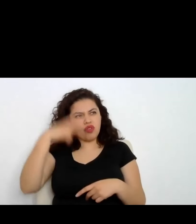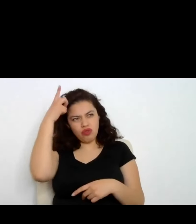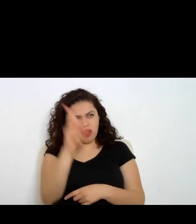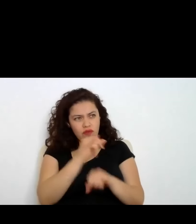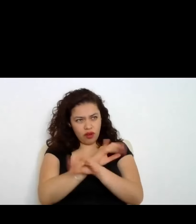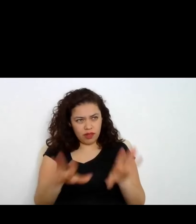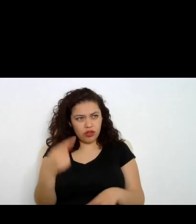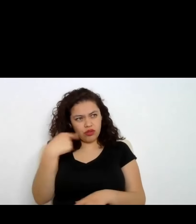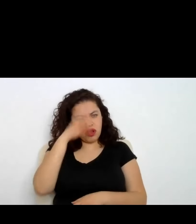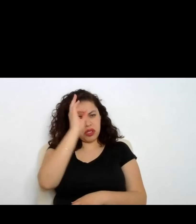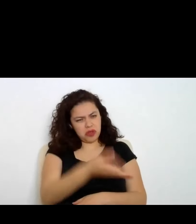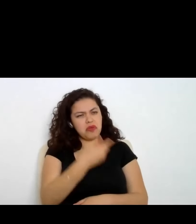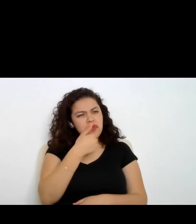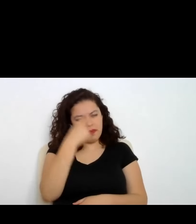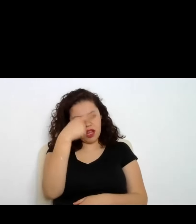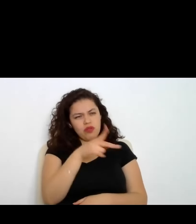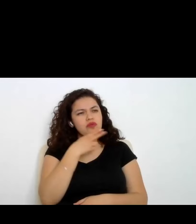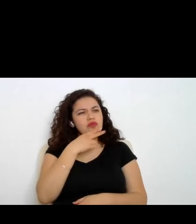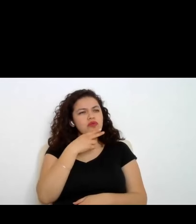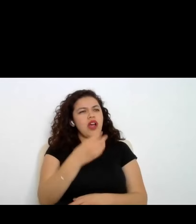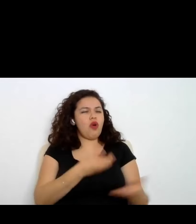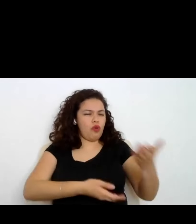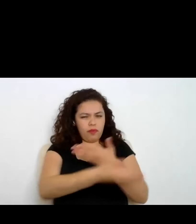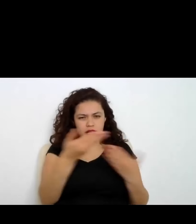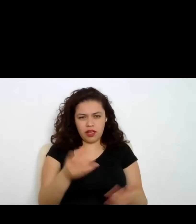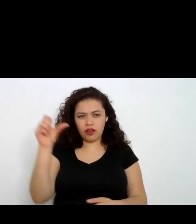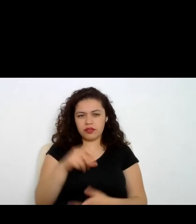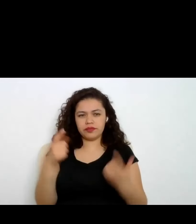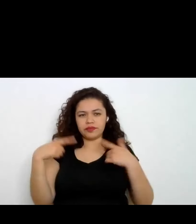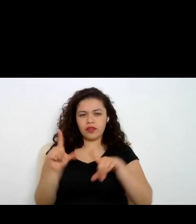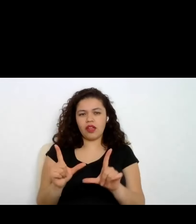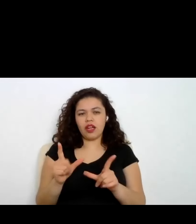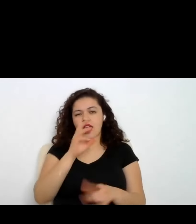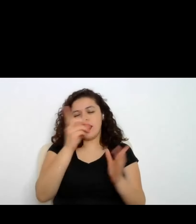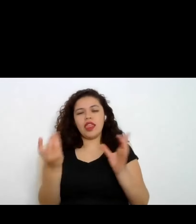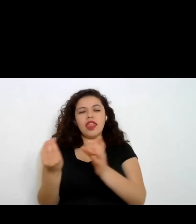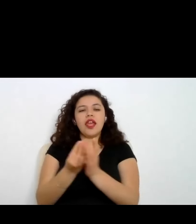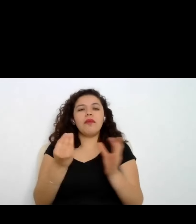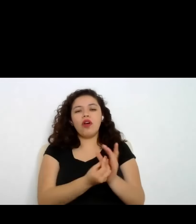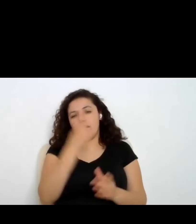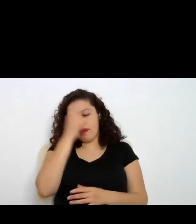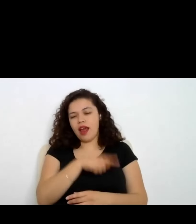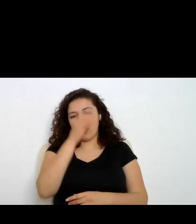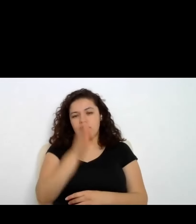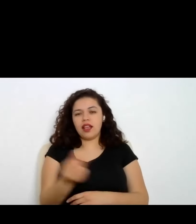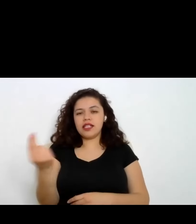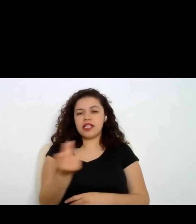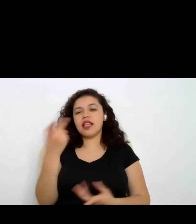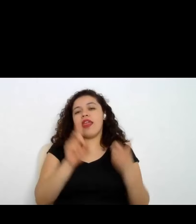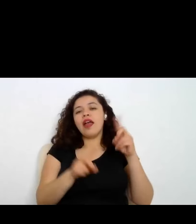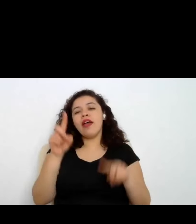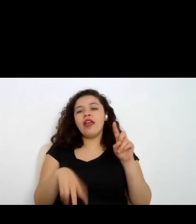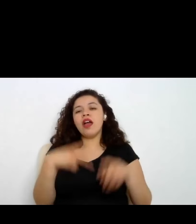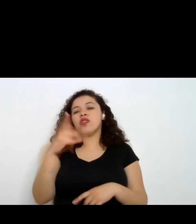vamos a ver una parte de nuestra presentación del día de hoy, los tipos de consentimiento que se requieren dependiendo del tipo